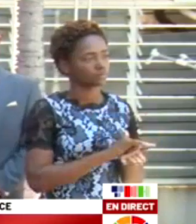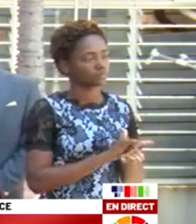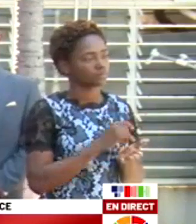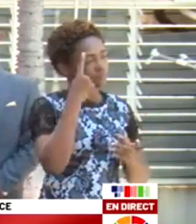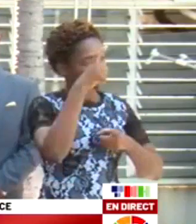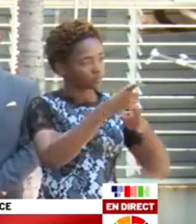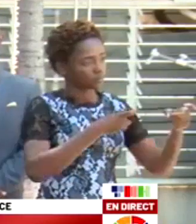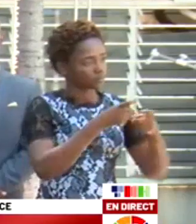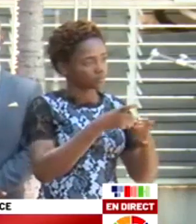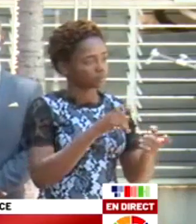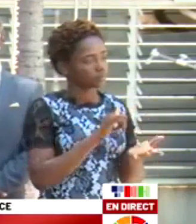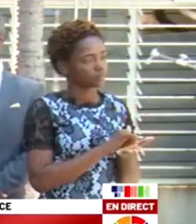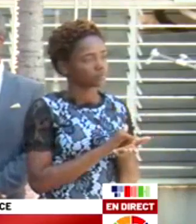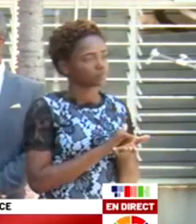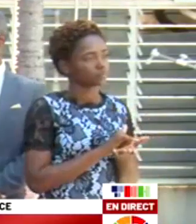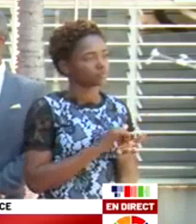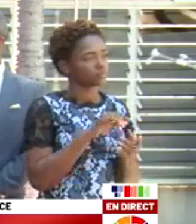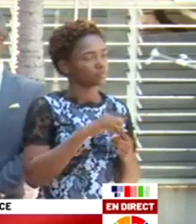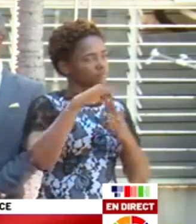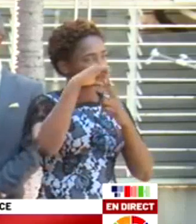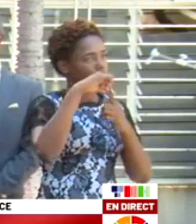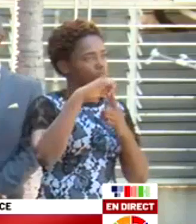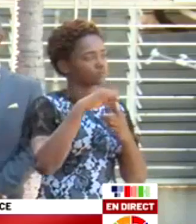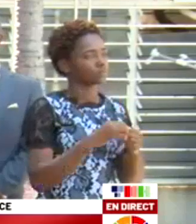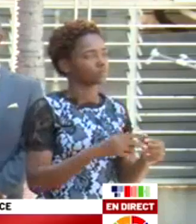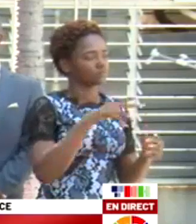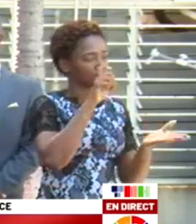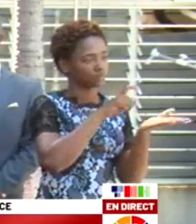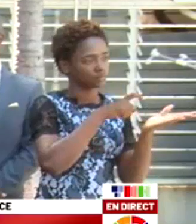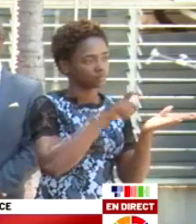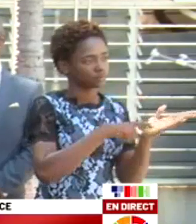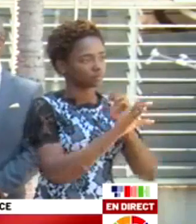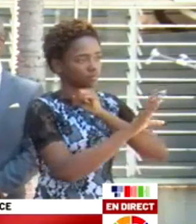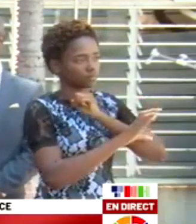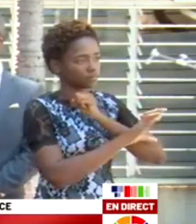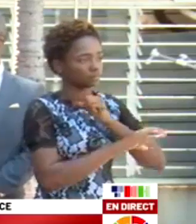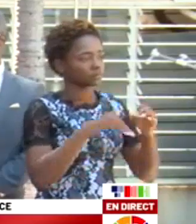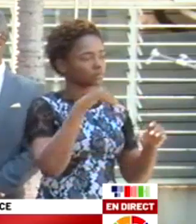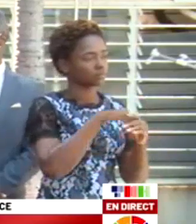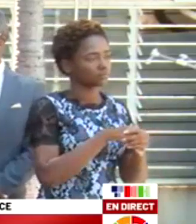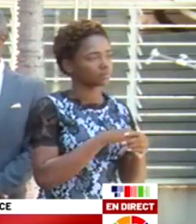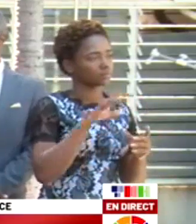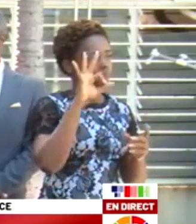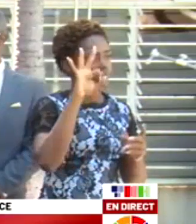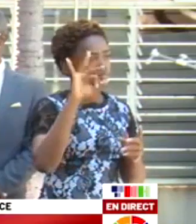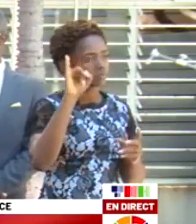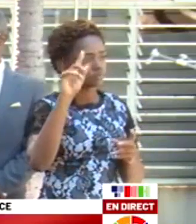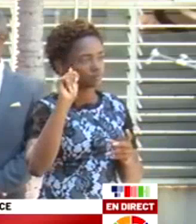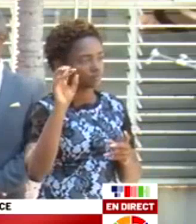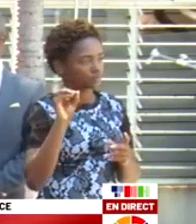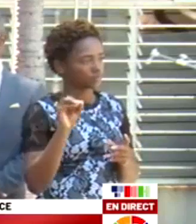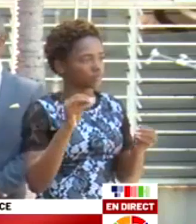contrôle qui pour fait particulièrement dans Port Saint-Marc, dans Port Cap-Haïtien, dans Port Lafito, c'est